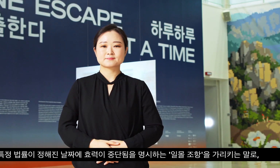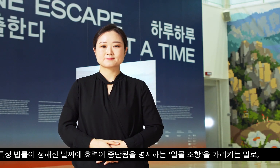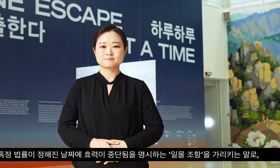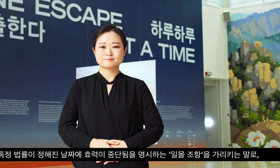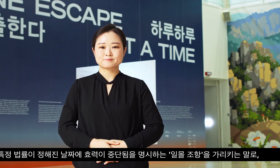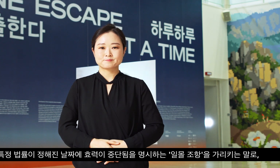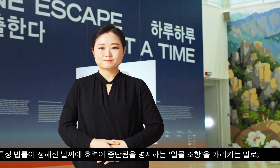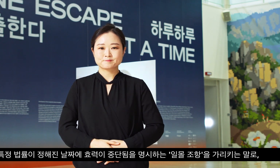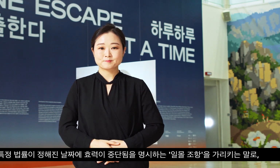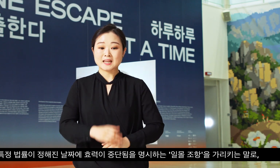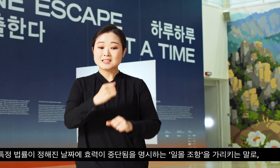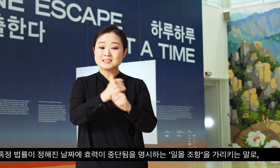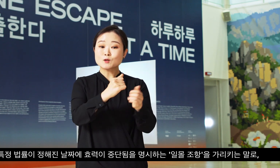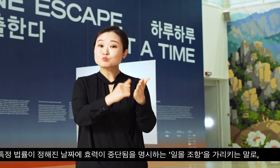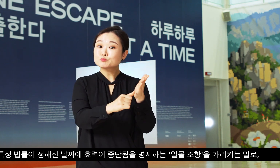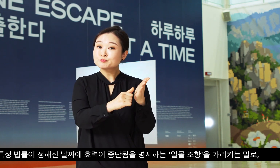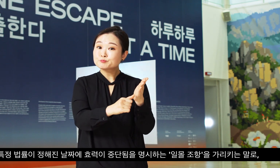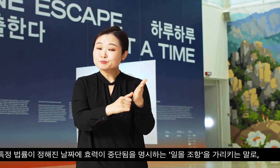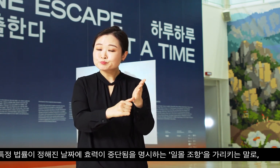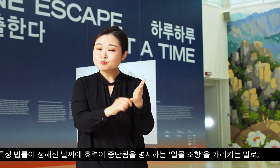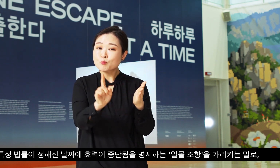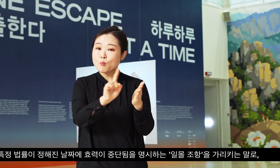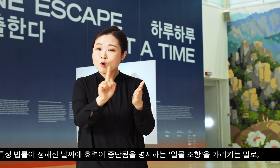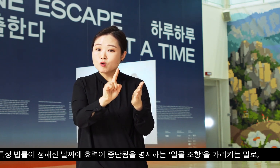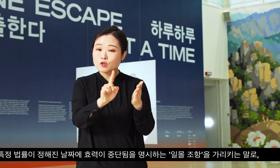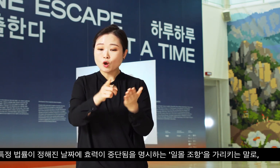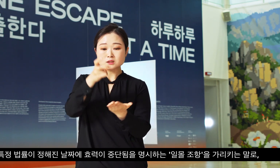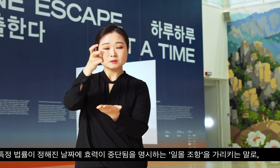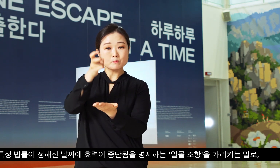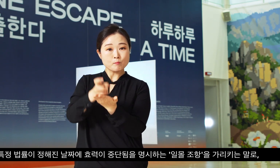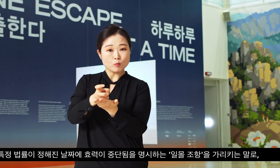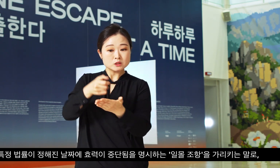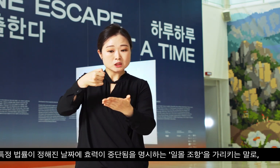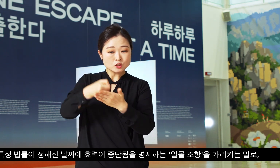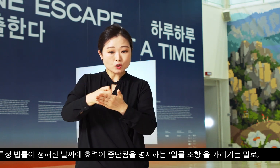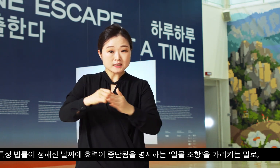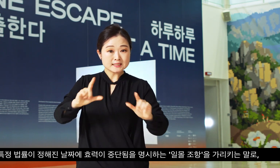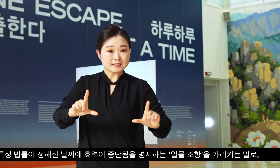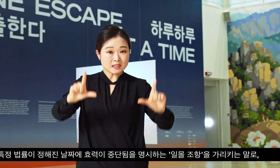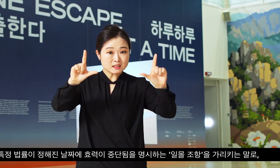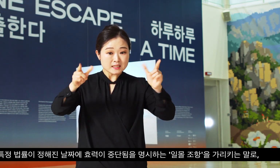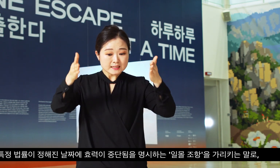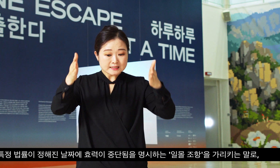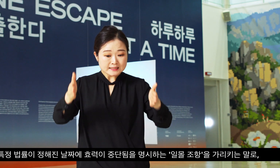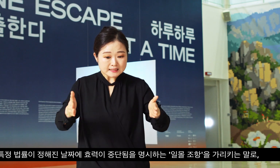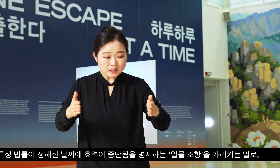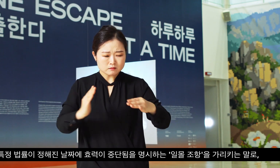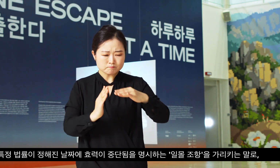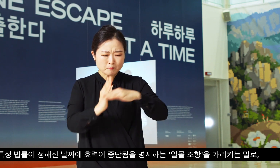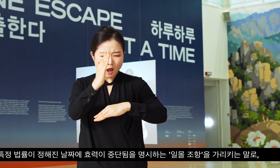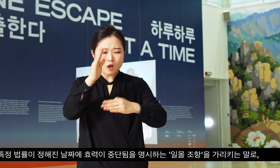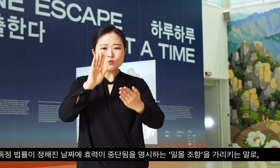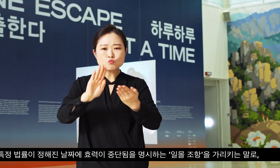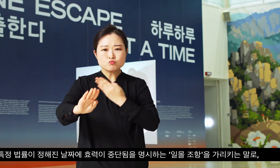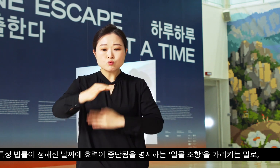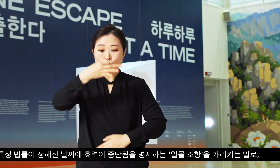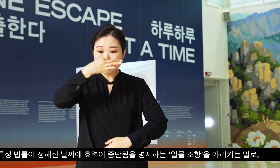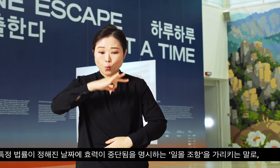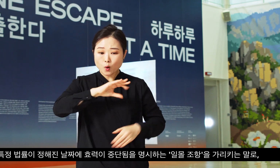작품의 제목은 특정 법률이 정해진 날짜에 효력이 중단됨을 명시하는 일몰